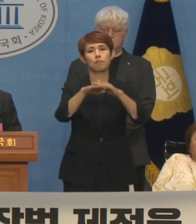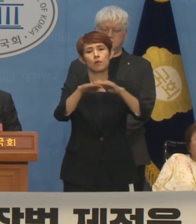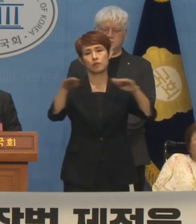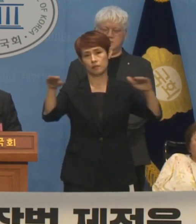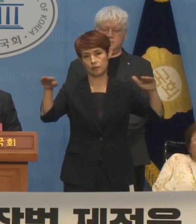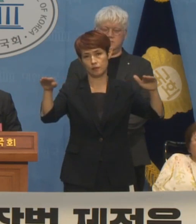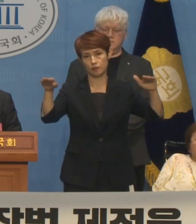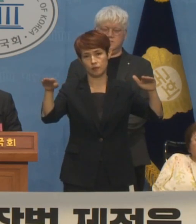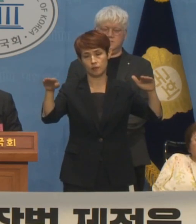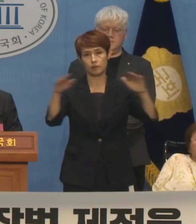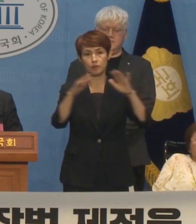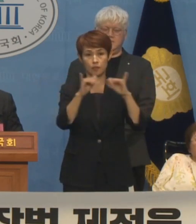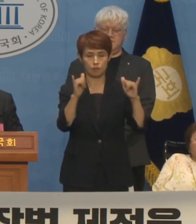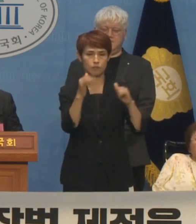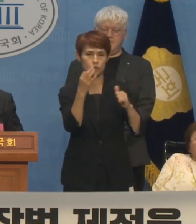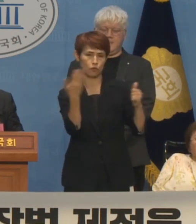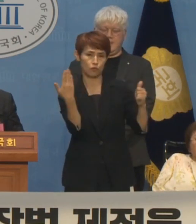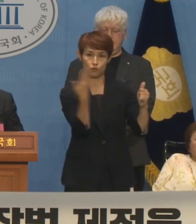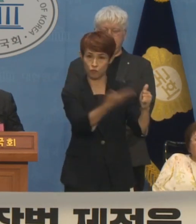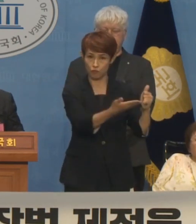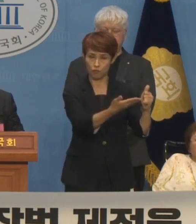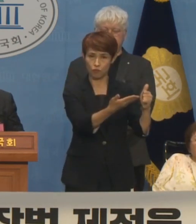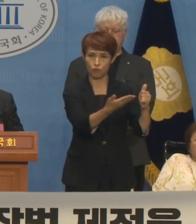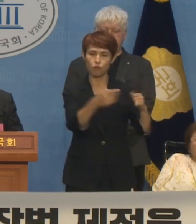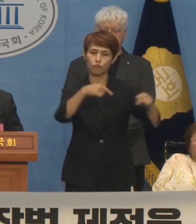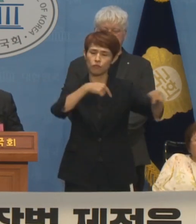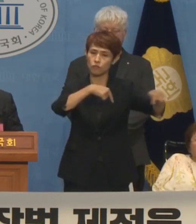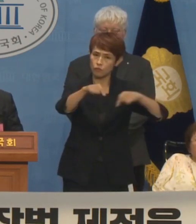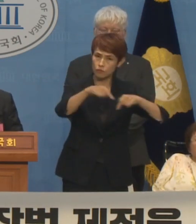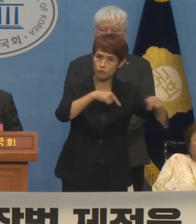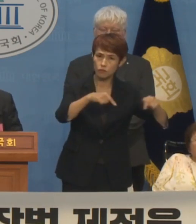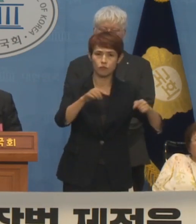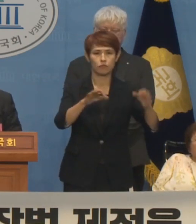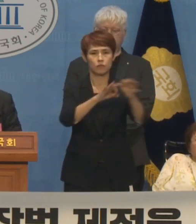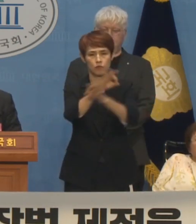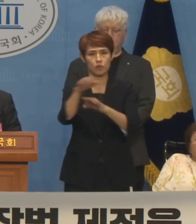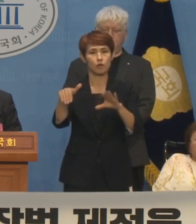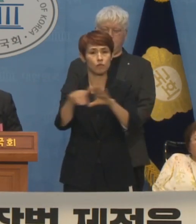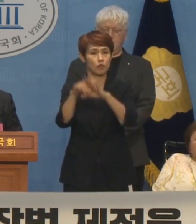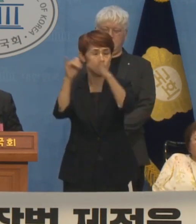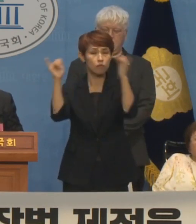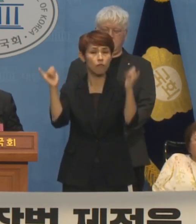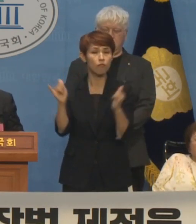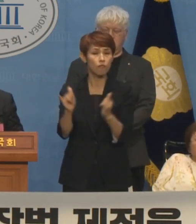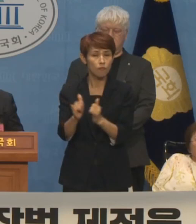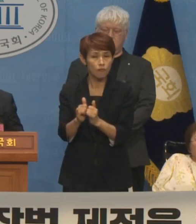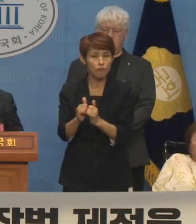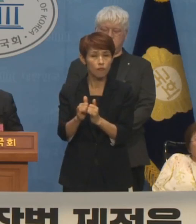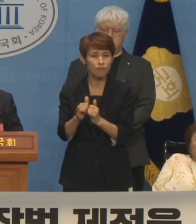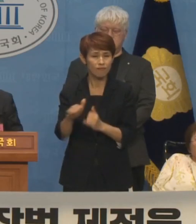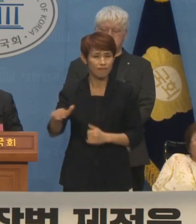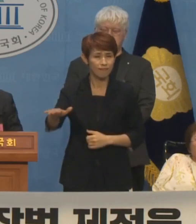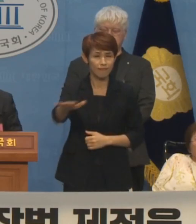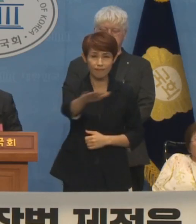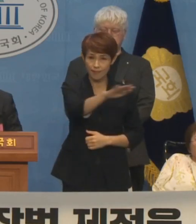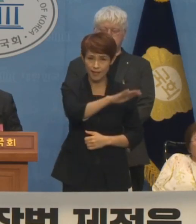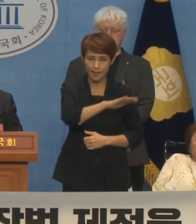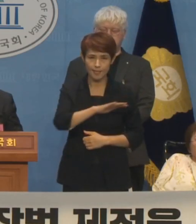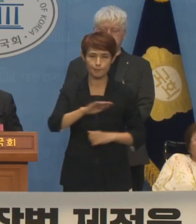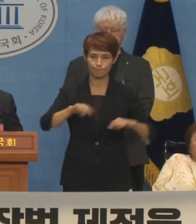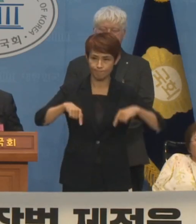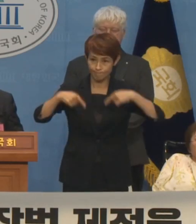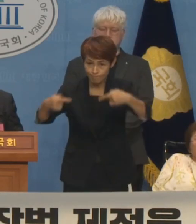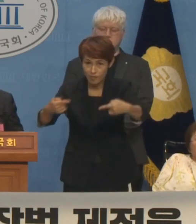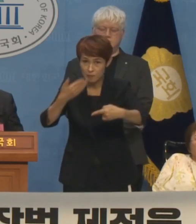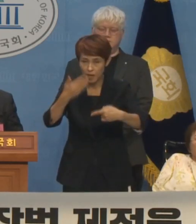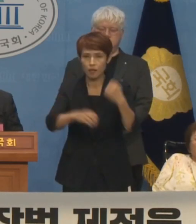존재로 인정받고 정치, 경제, 문화, 사회적 삶의 모든 영역에 적극 참여할 수 있는